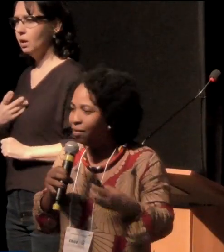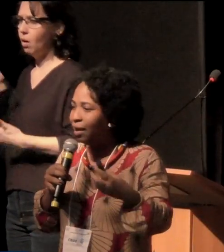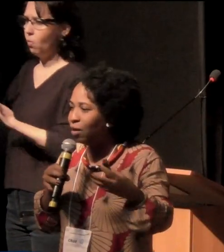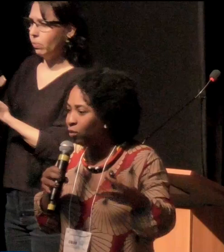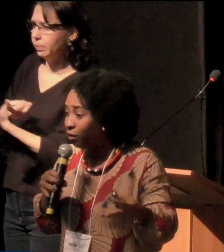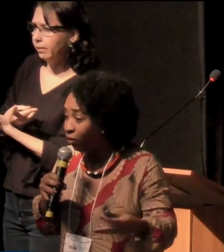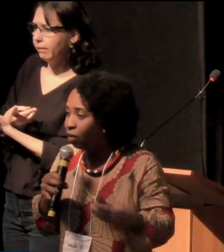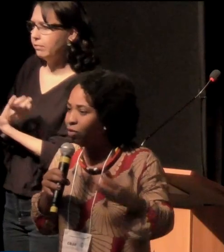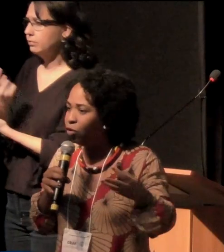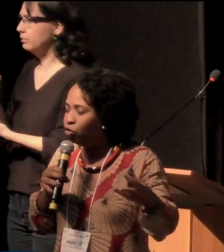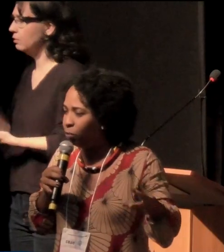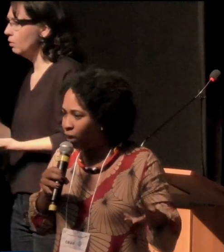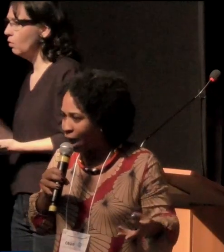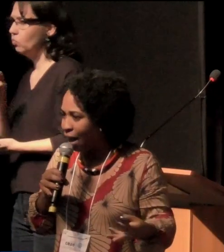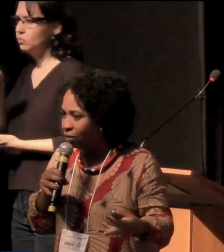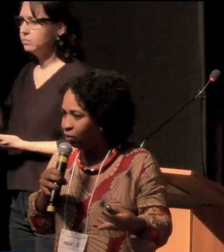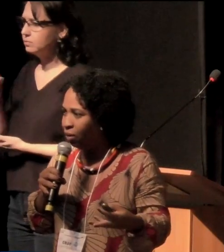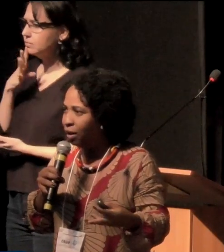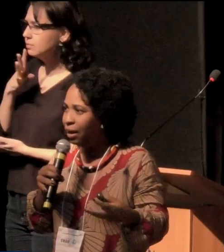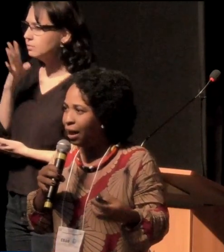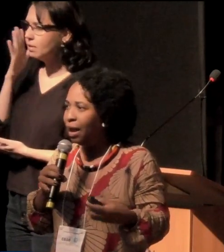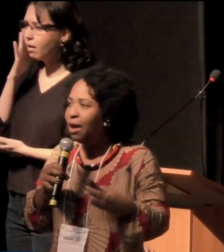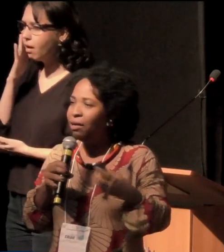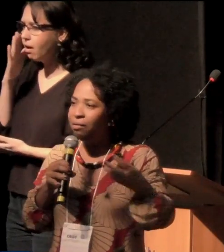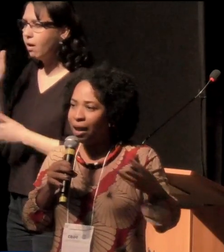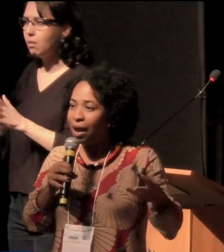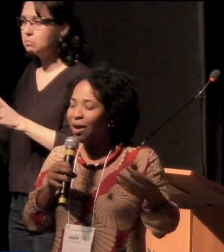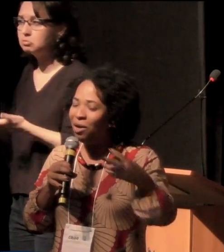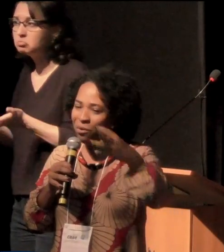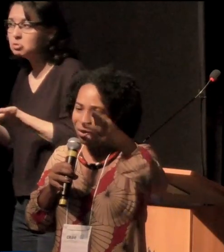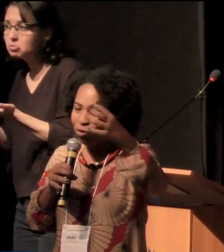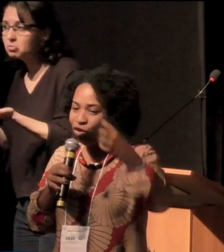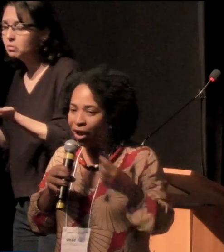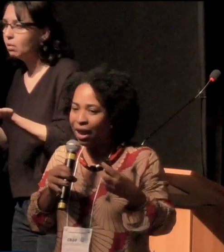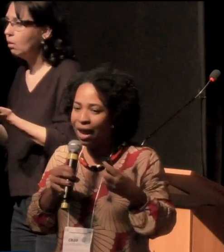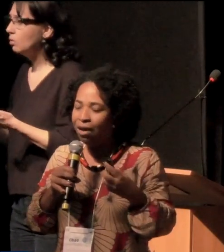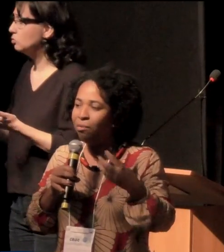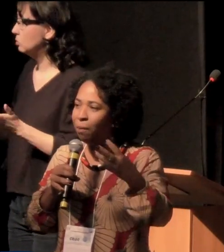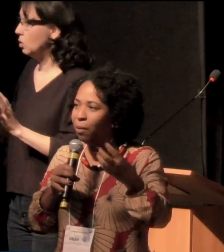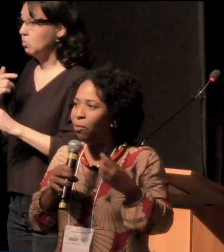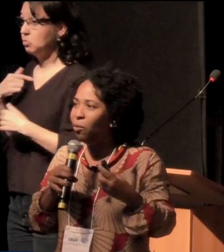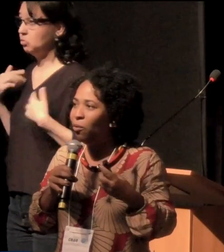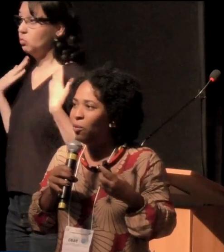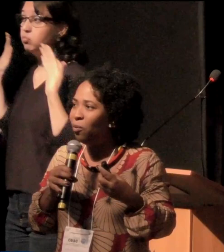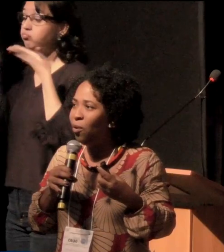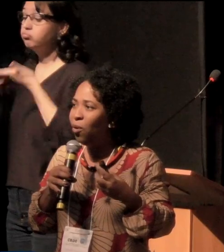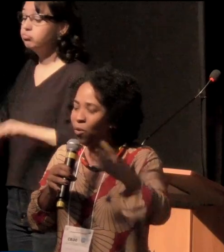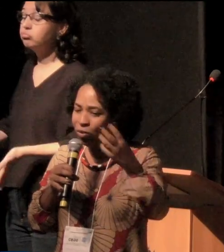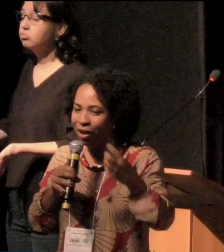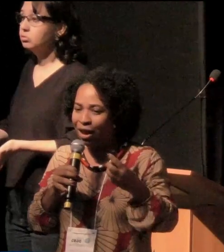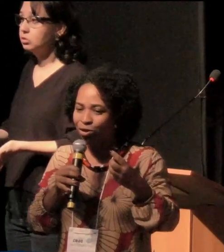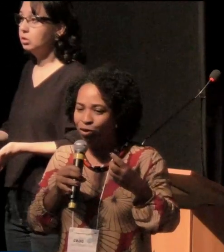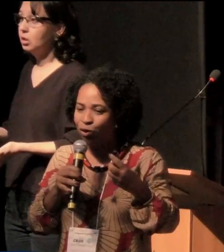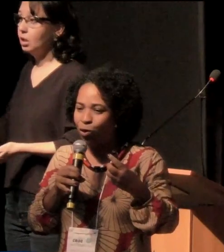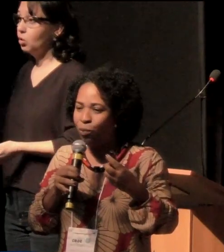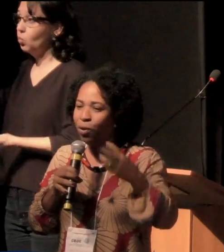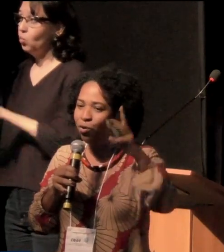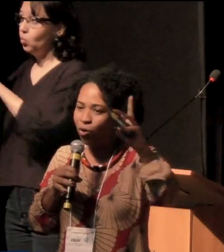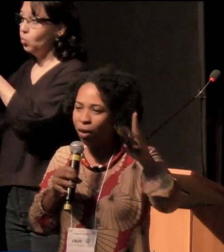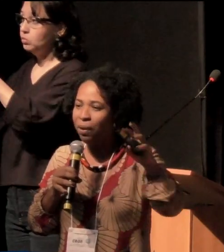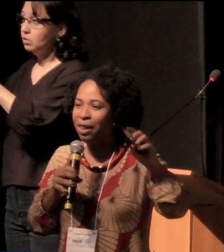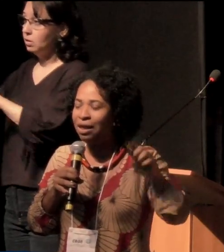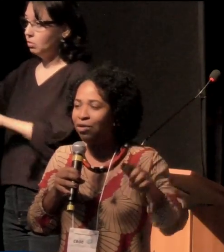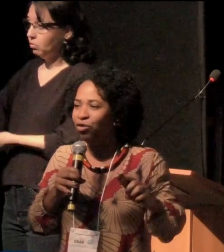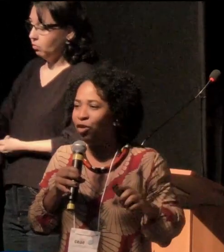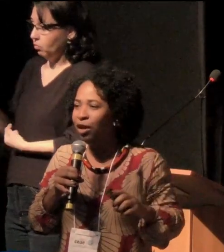acontece tem acontecido tem sido estimulado né tem quando eu cheguei um conselheiro já falou comigo